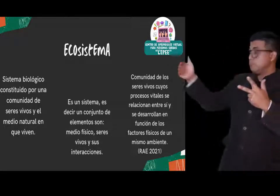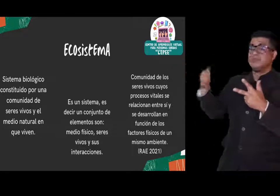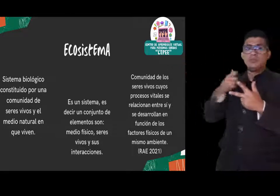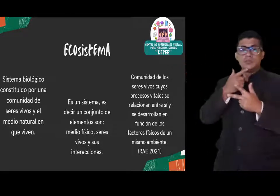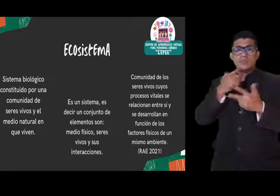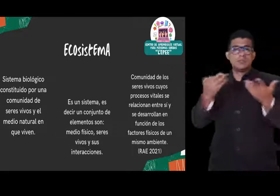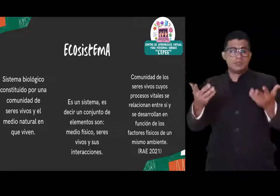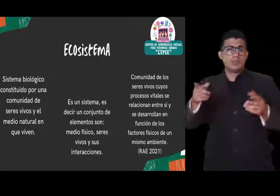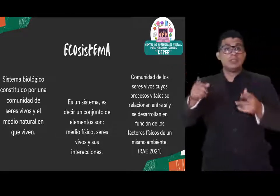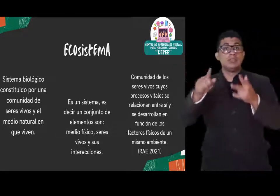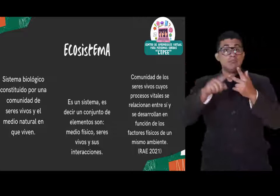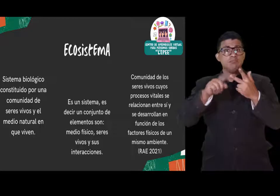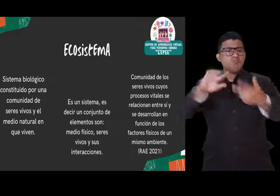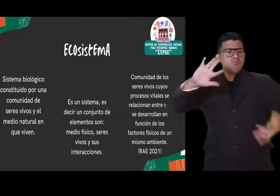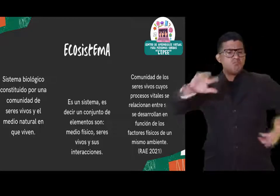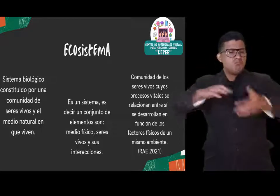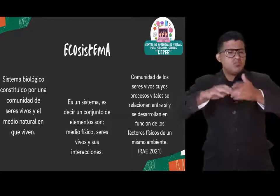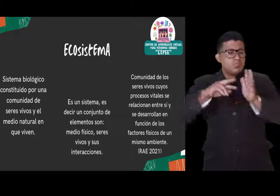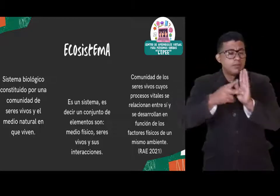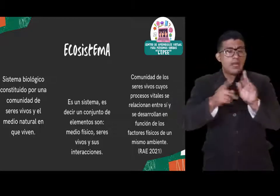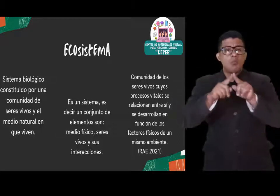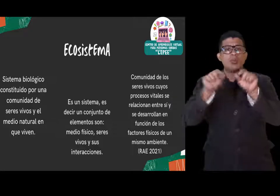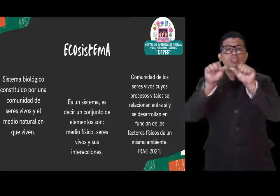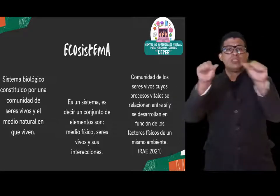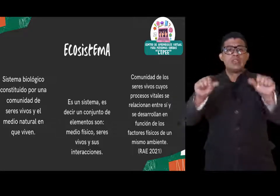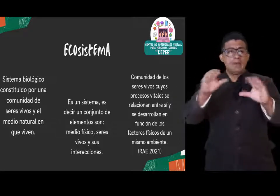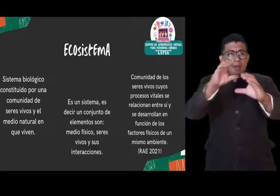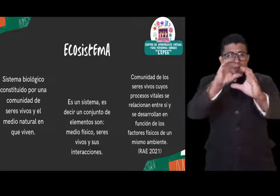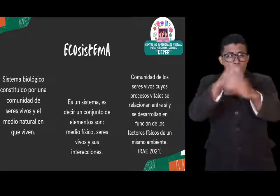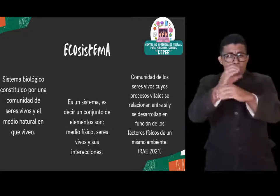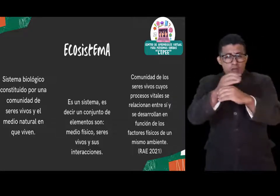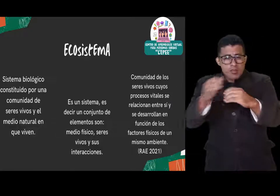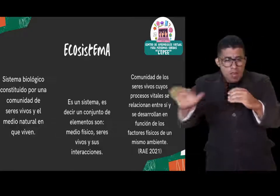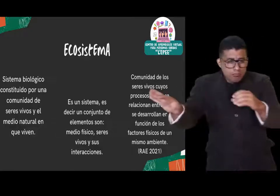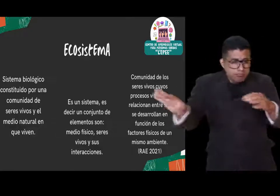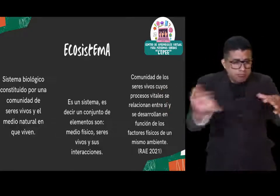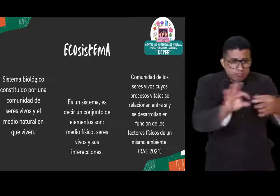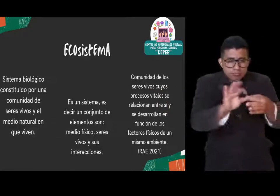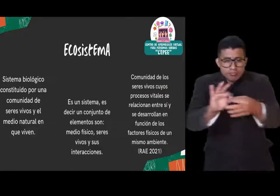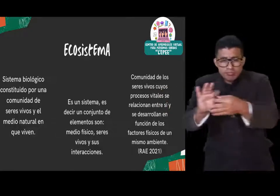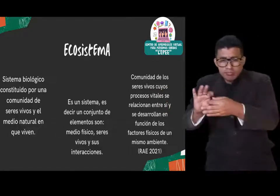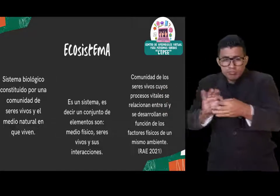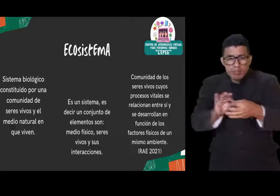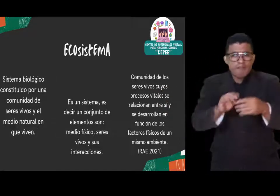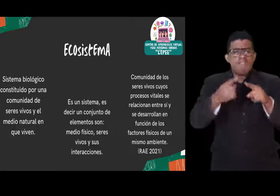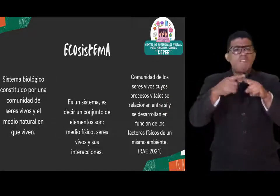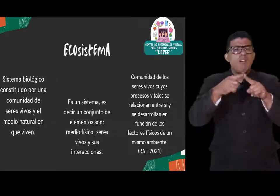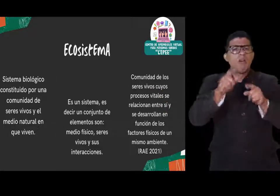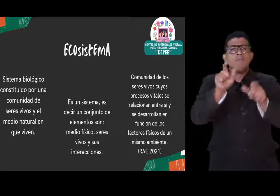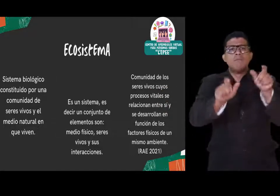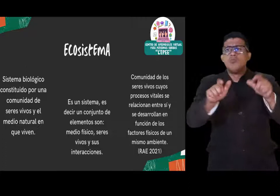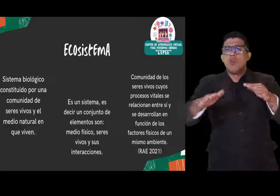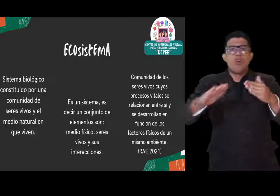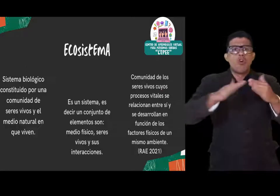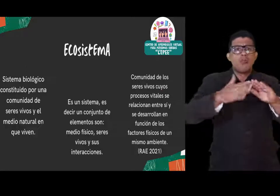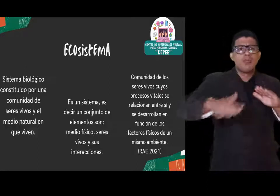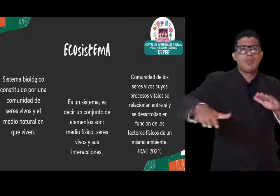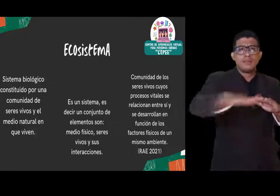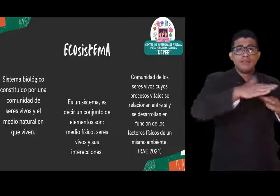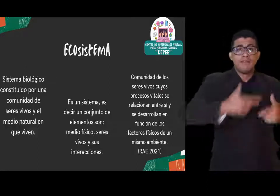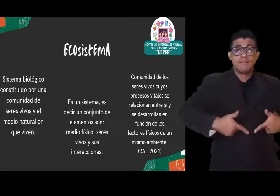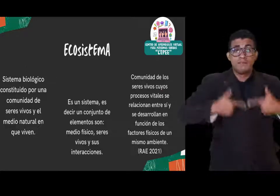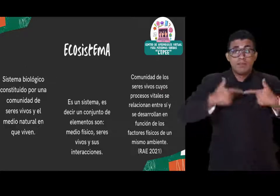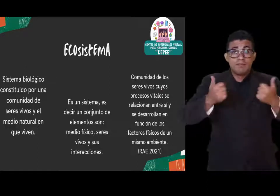extremo izquierdo y dice que un ecosistema es un sistema biológico constituido por una comunidad de